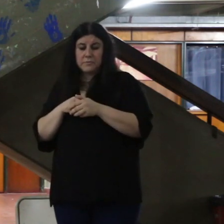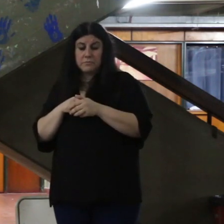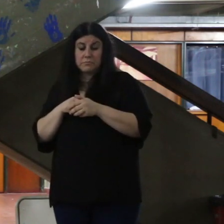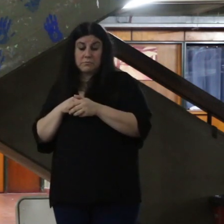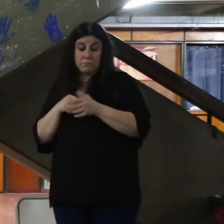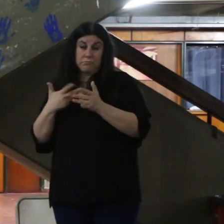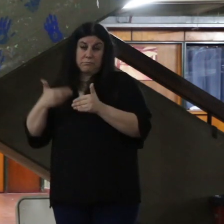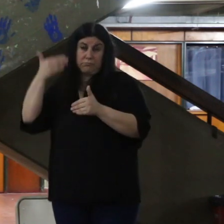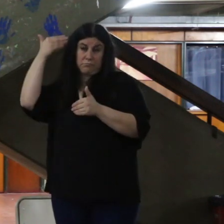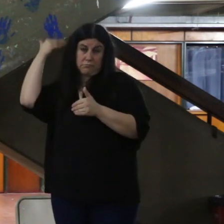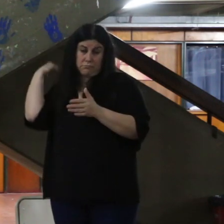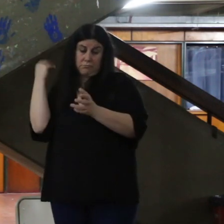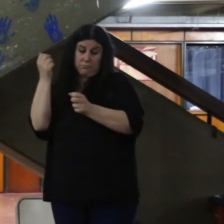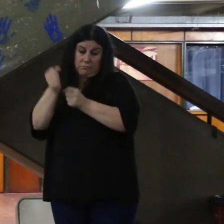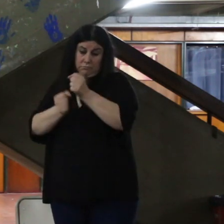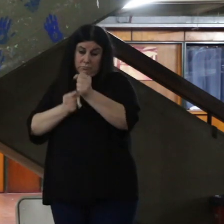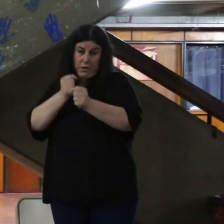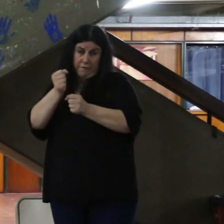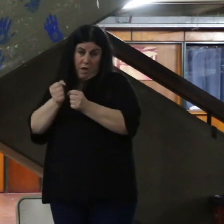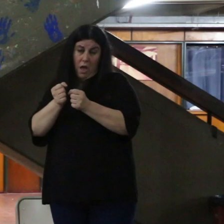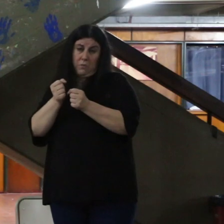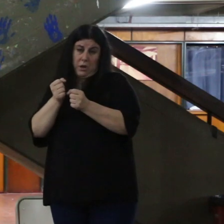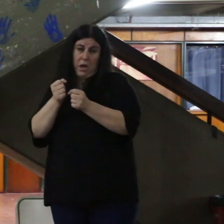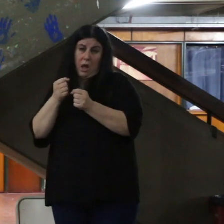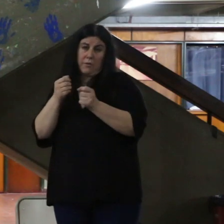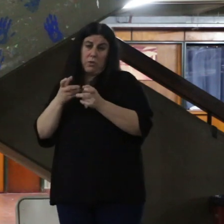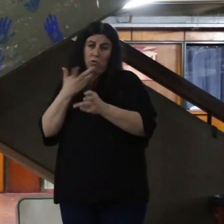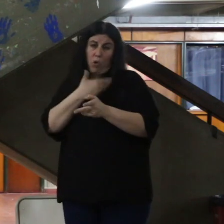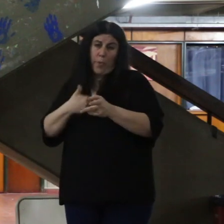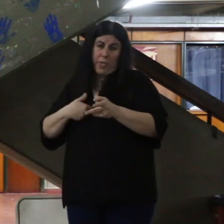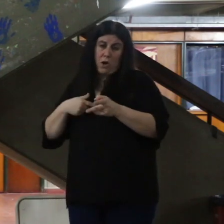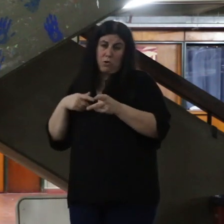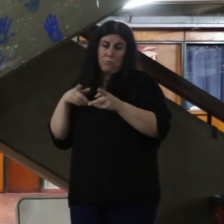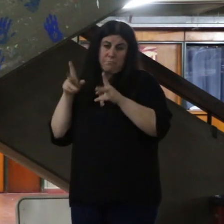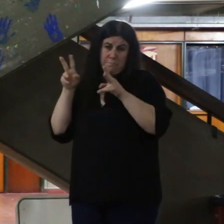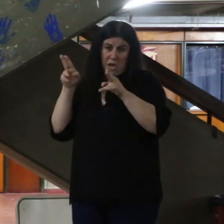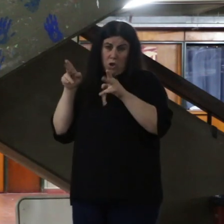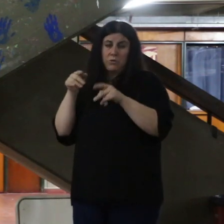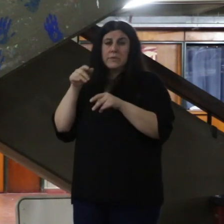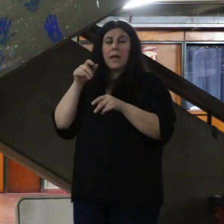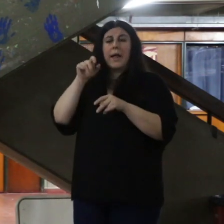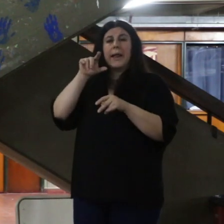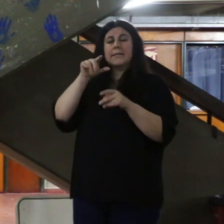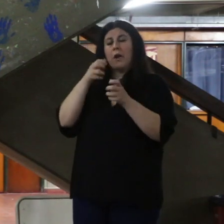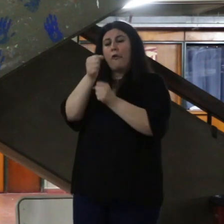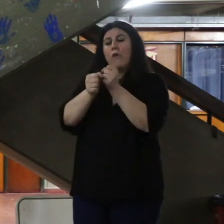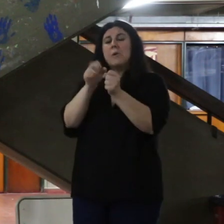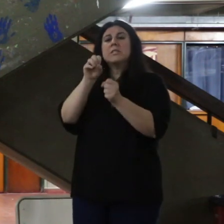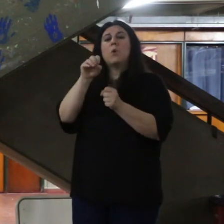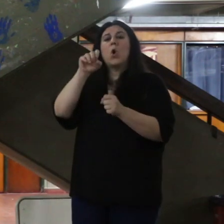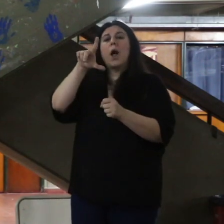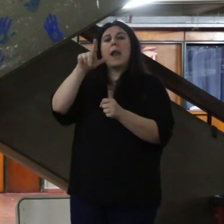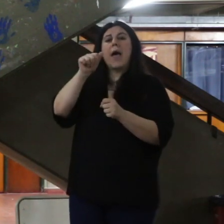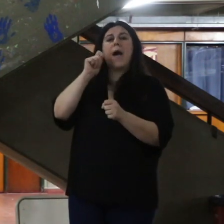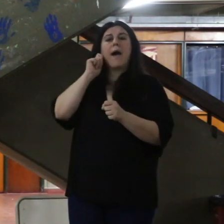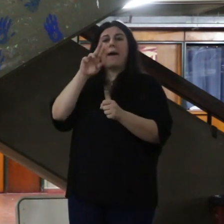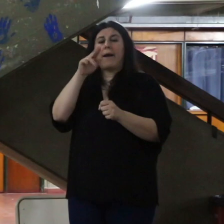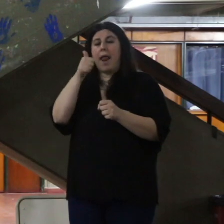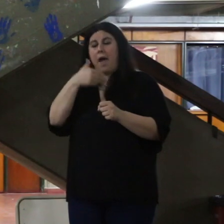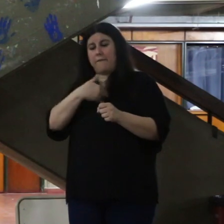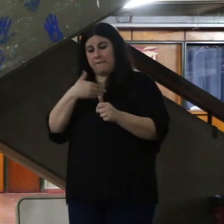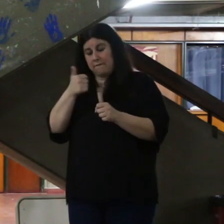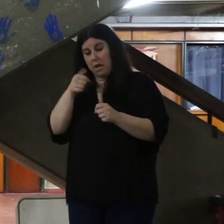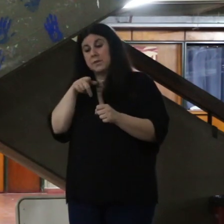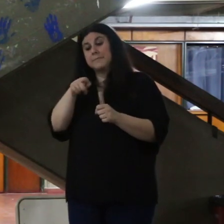Del momento industrial, del peronismo, como la Grafa, ¿sí? Mi abuela fue